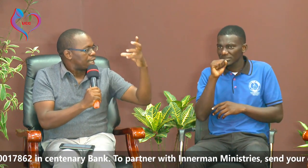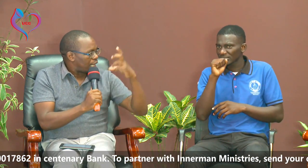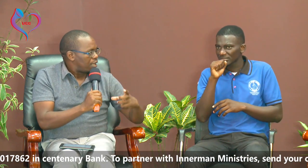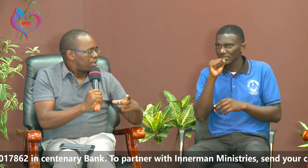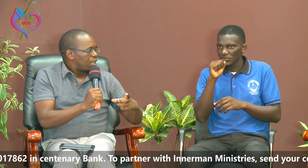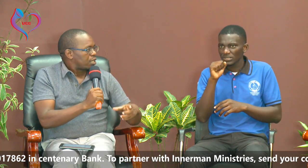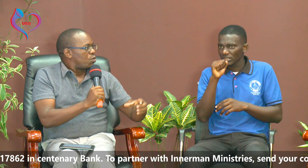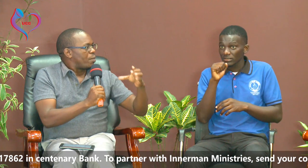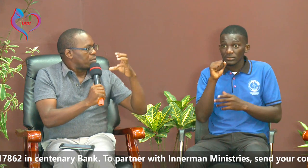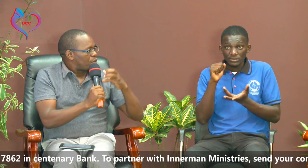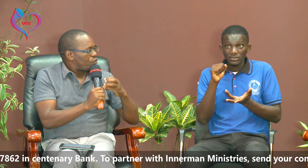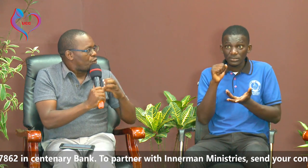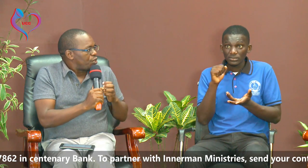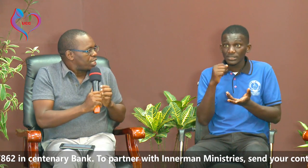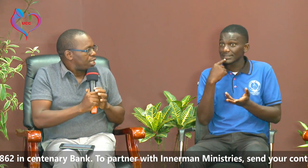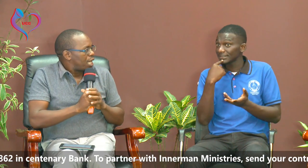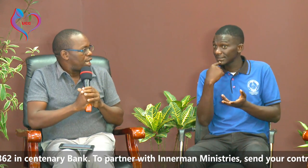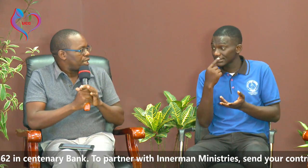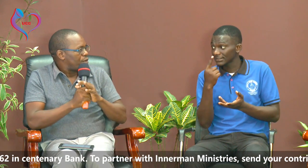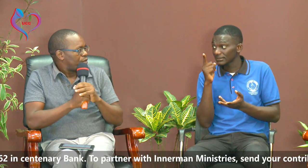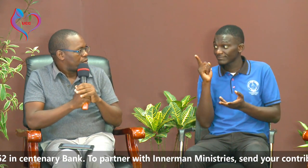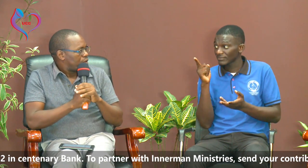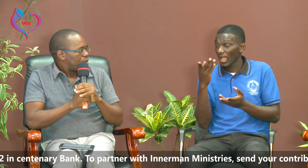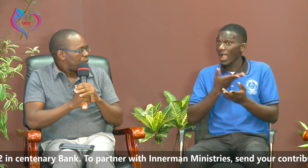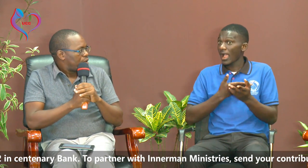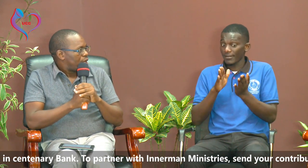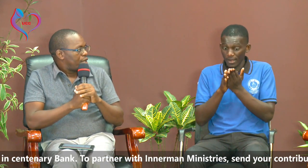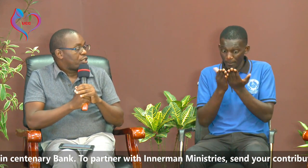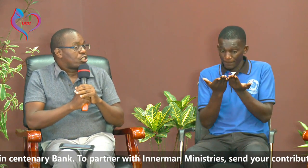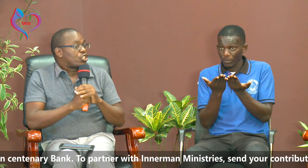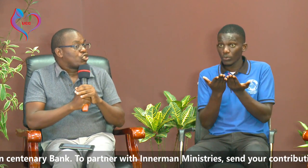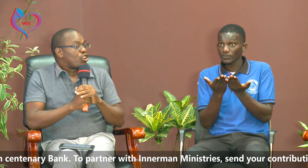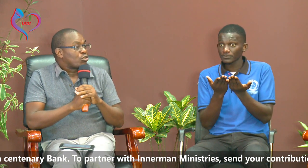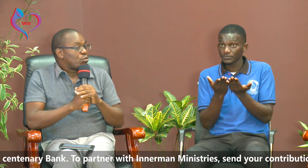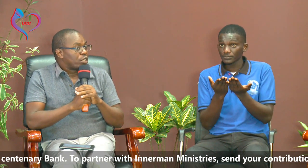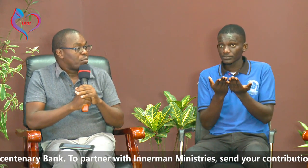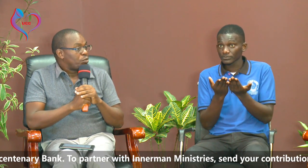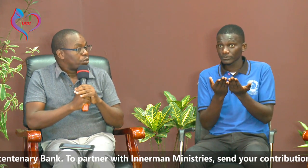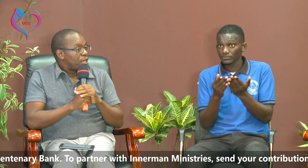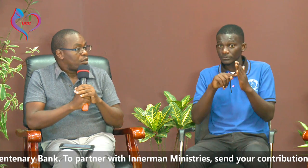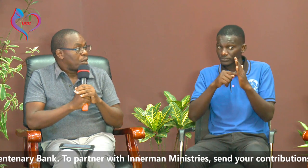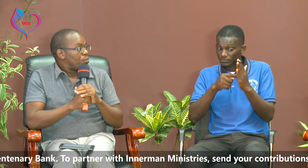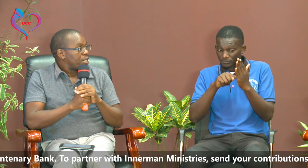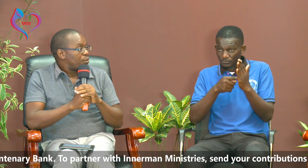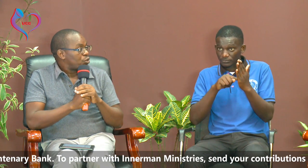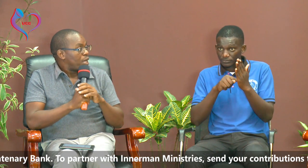yajireta aja kugama ti microphone eno yajira ka katabo tamani ne ki katongole njamubuza obabu mani abusoma